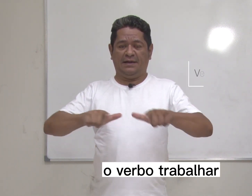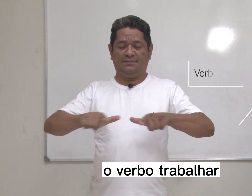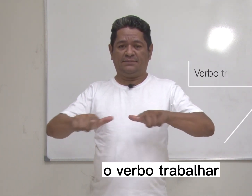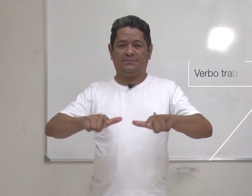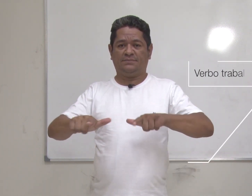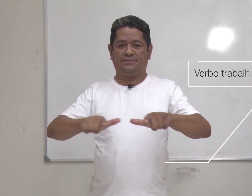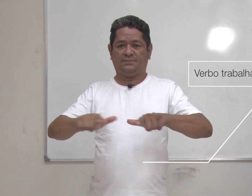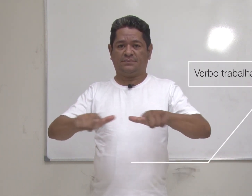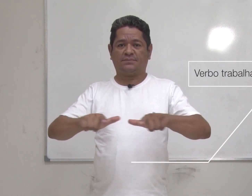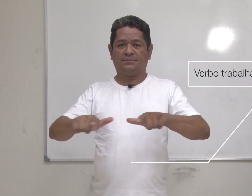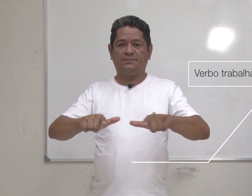trabalhar.